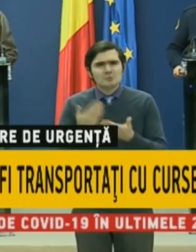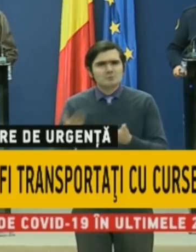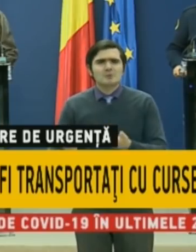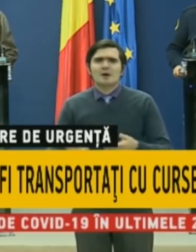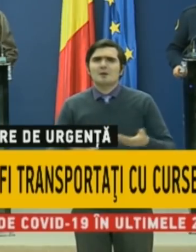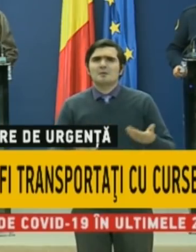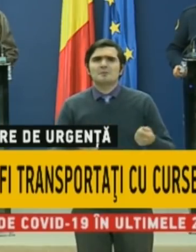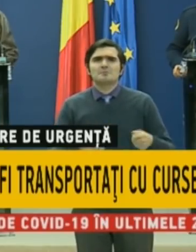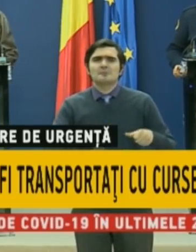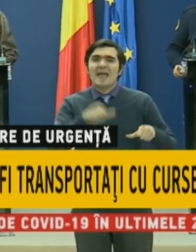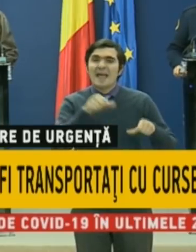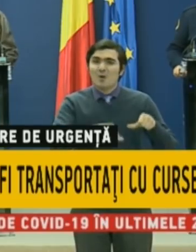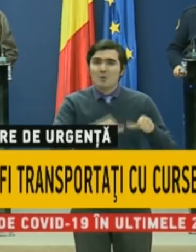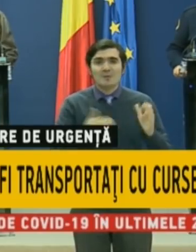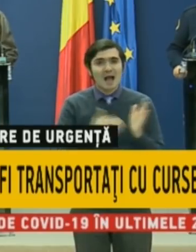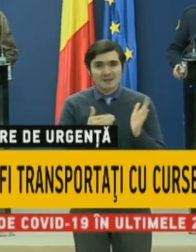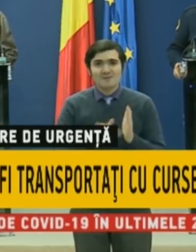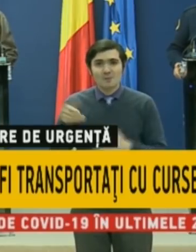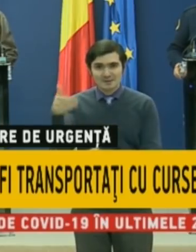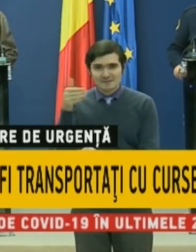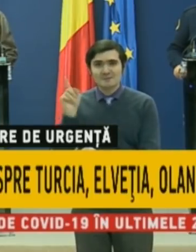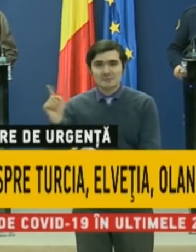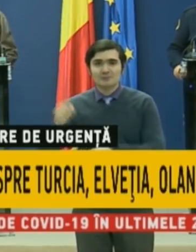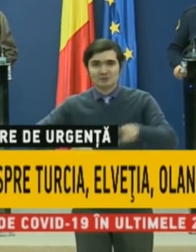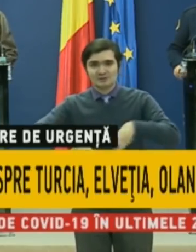Economia are nevoie de ei,